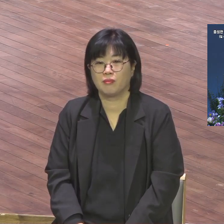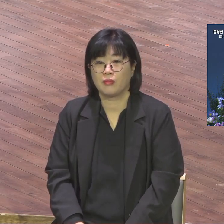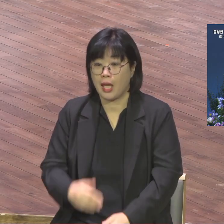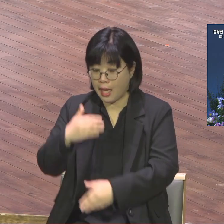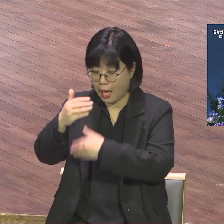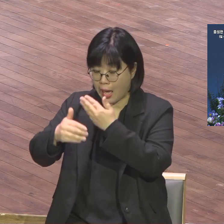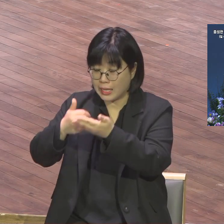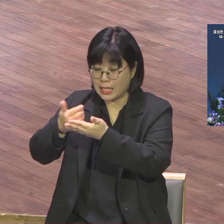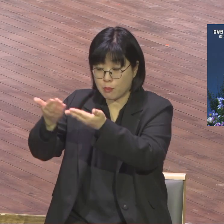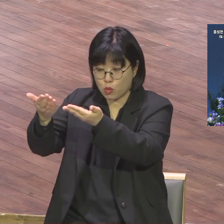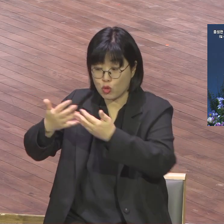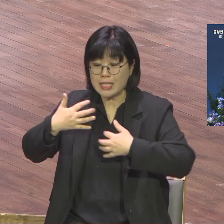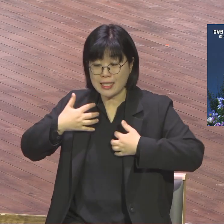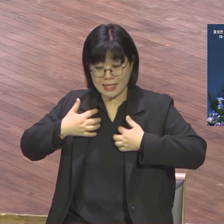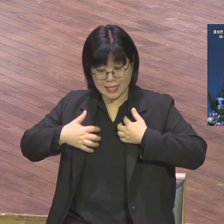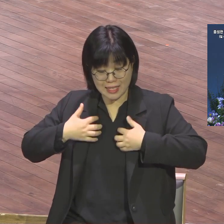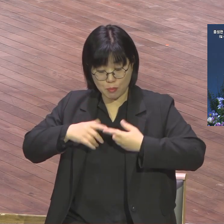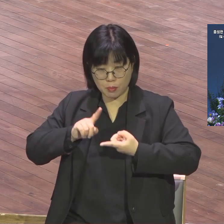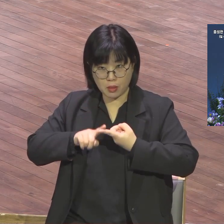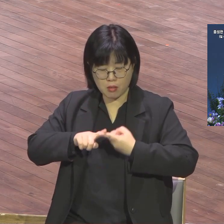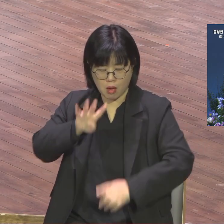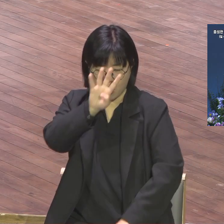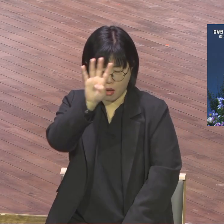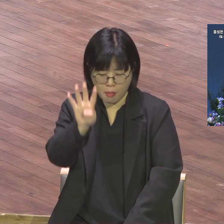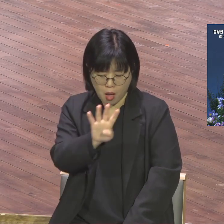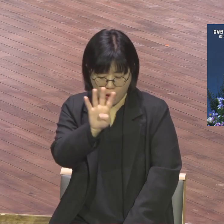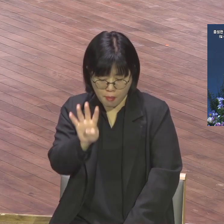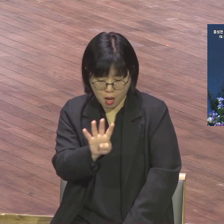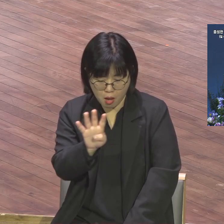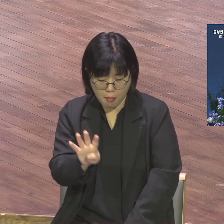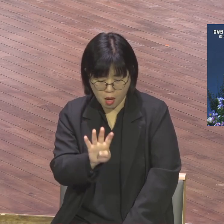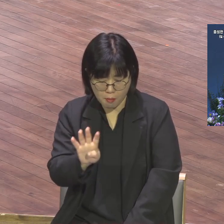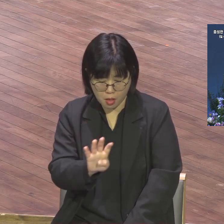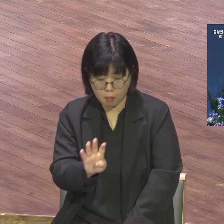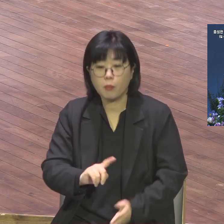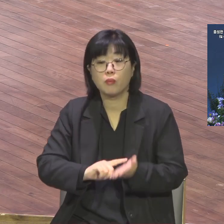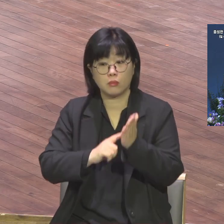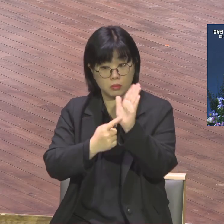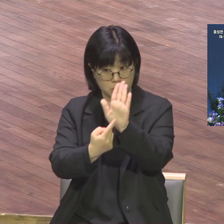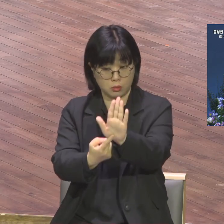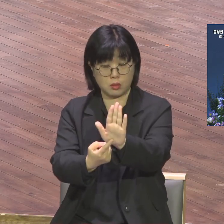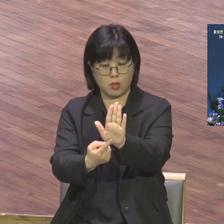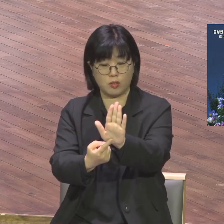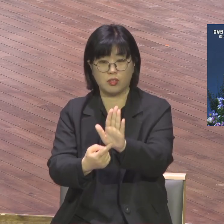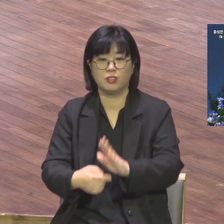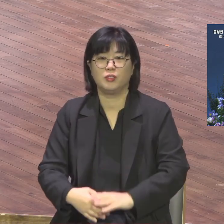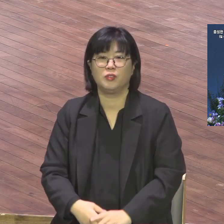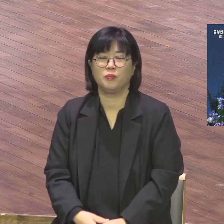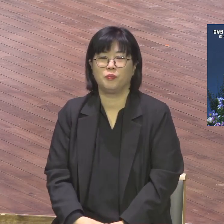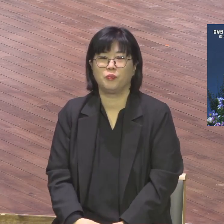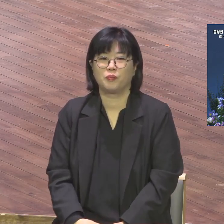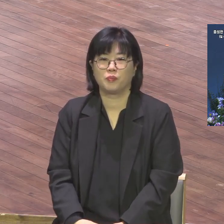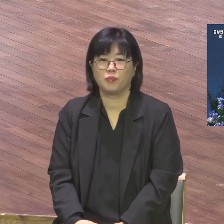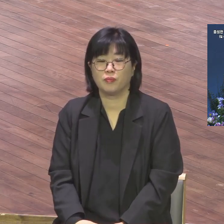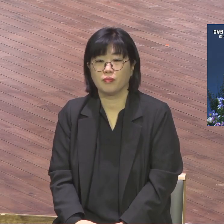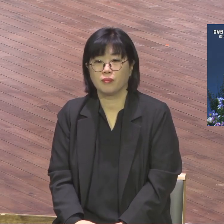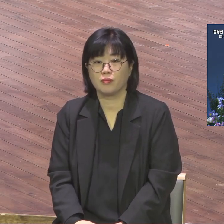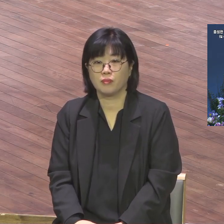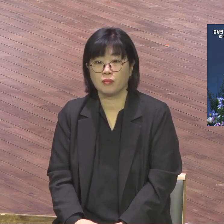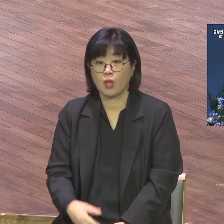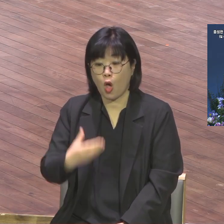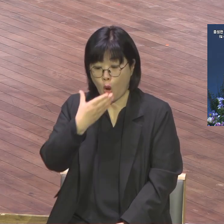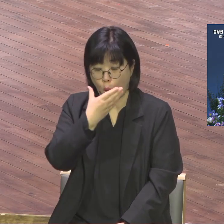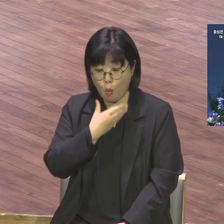있습니다. 강조는 해야 된다는 거지요. 이것을 다른 말로 표현하면 복음이